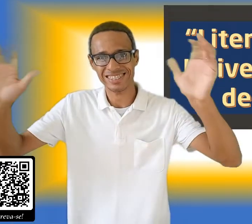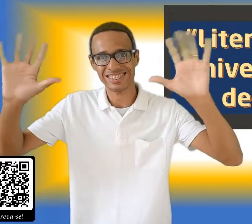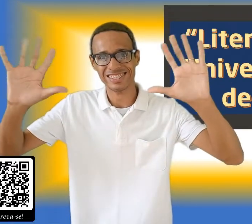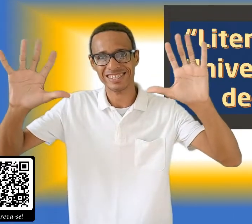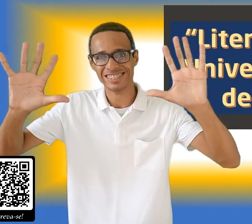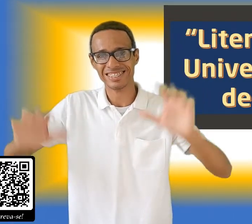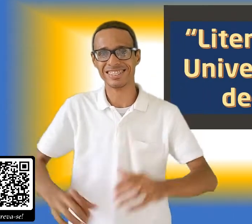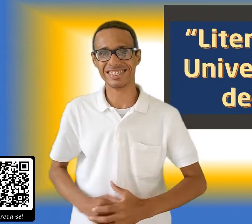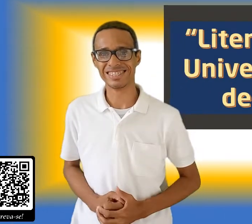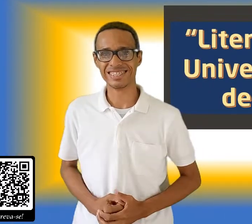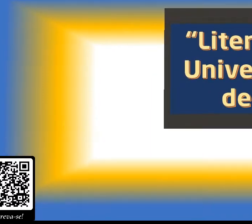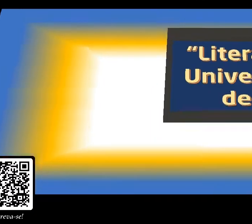abraço. Tchau, tchau.